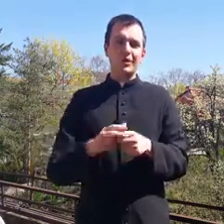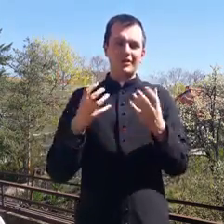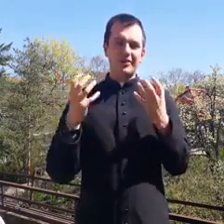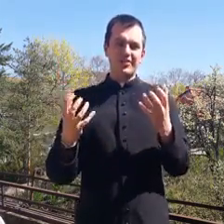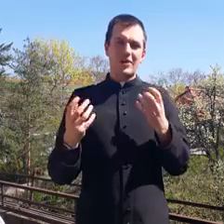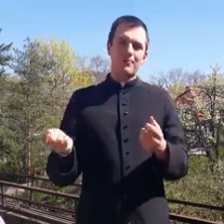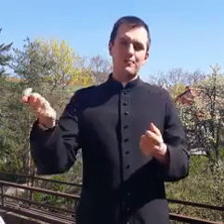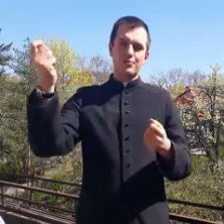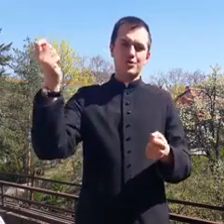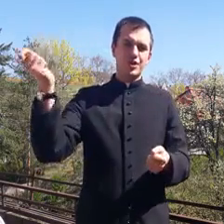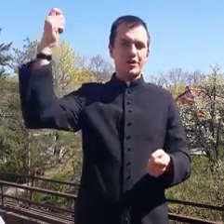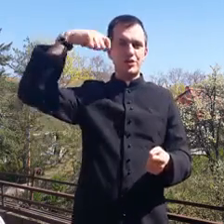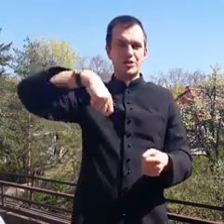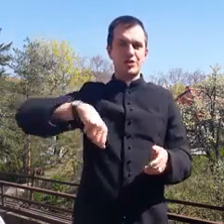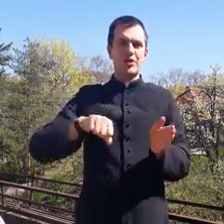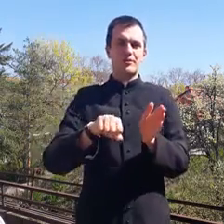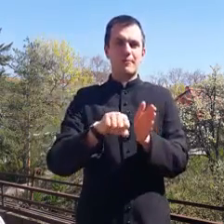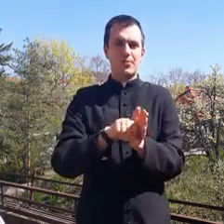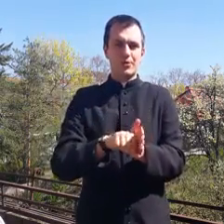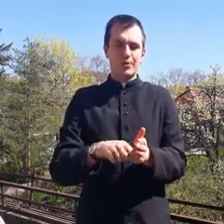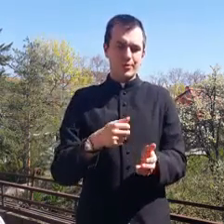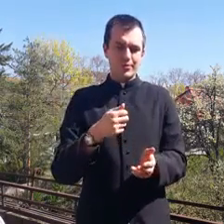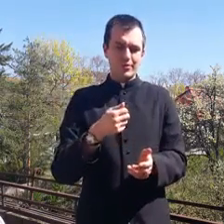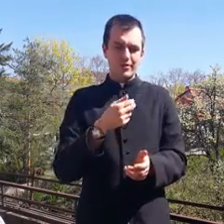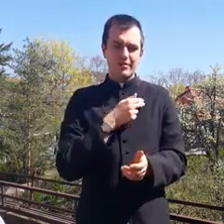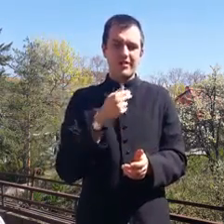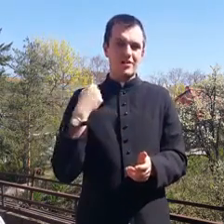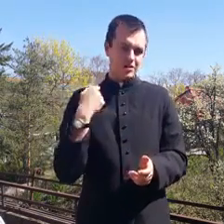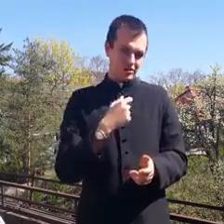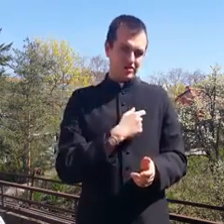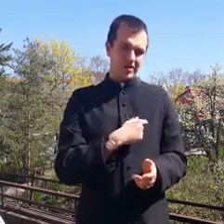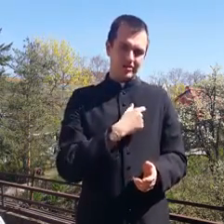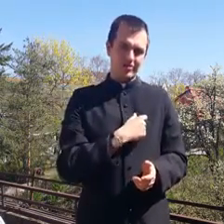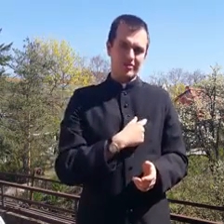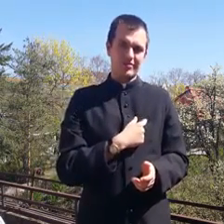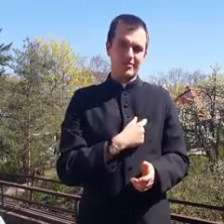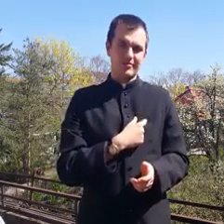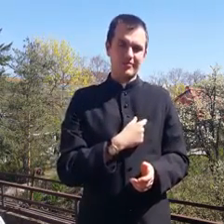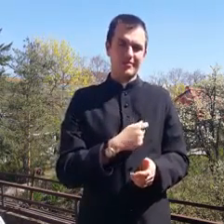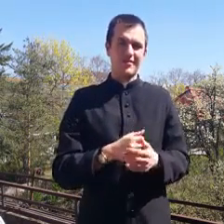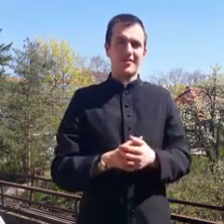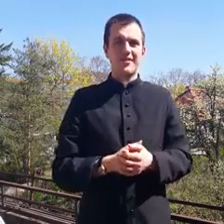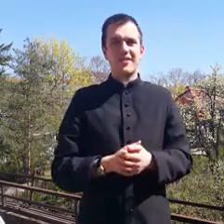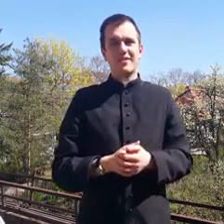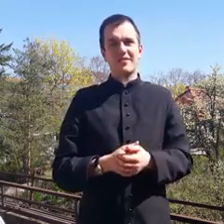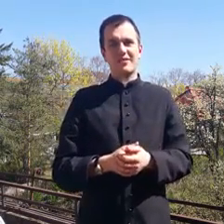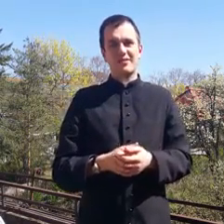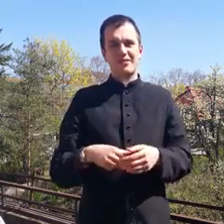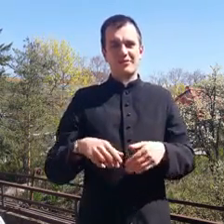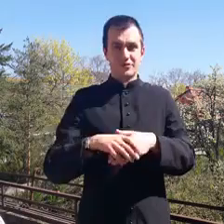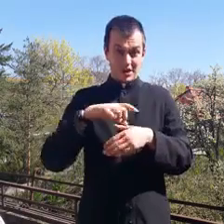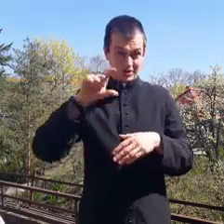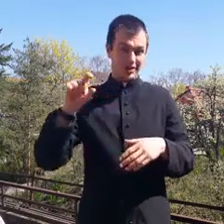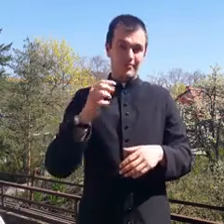uwaga chce przejść to z naszych serc w czasie